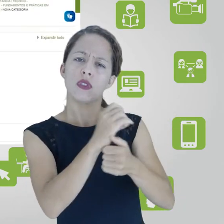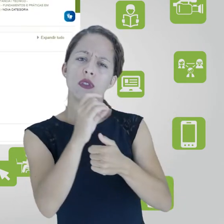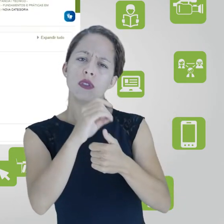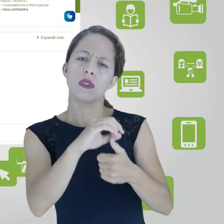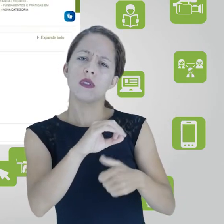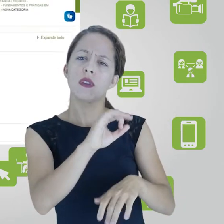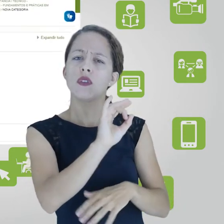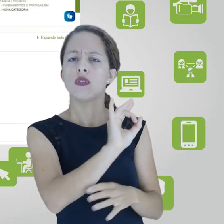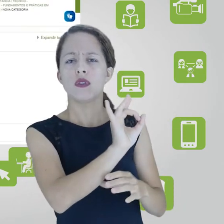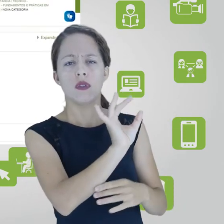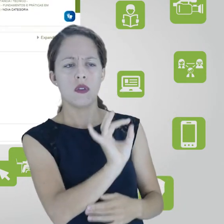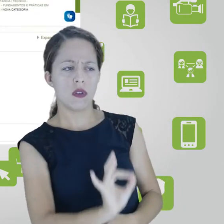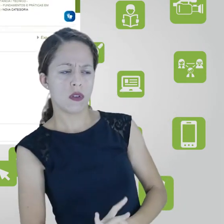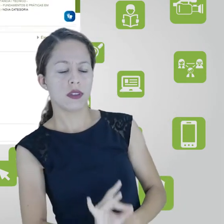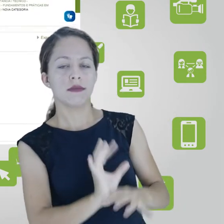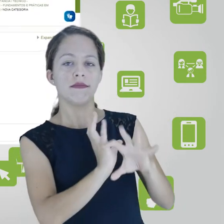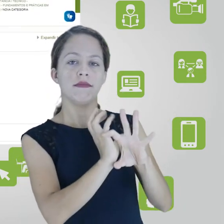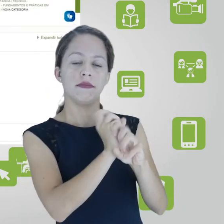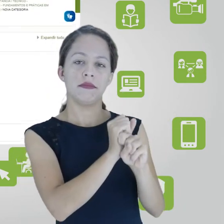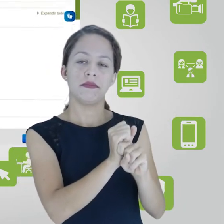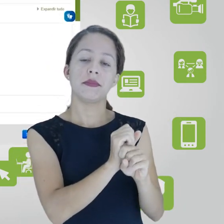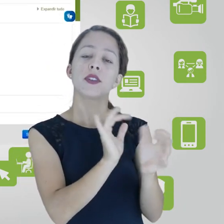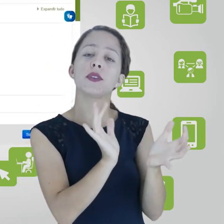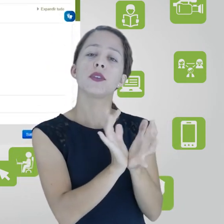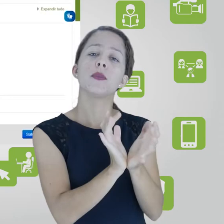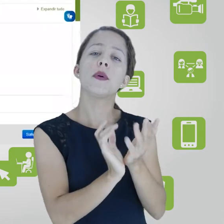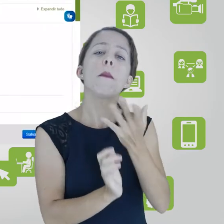Recuperação 1 também é soma das notas.